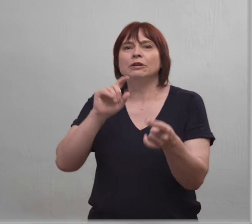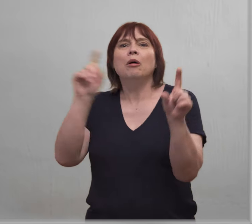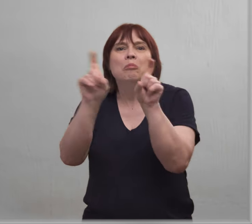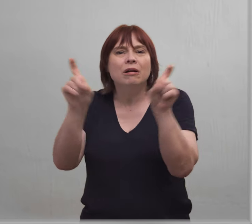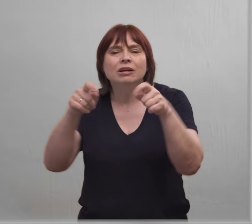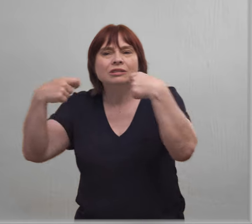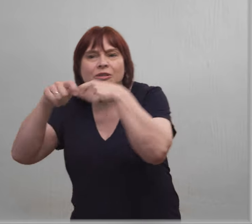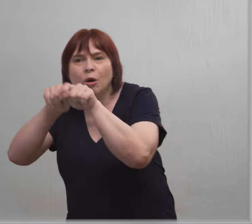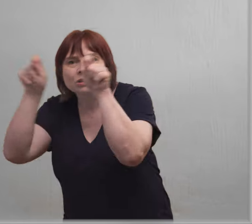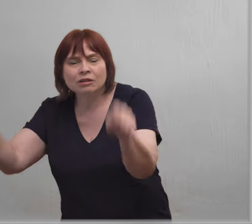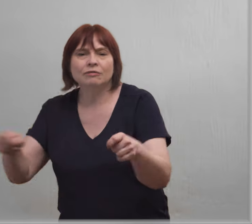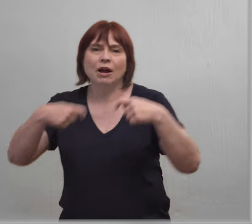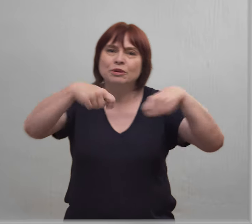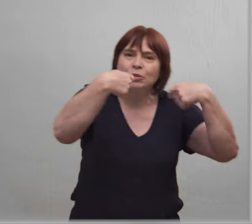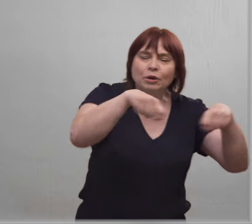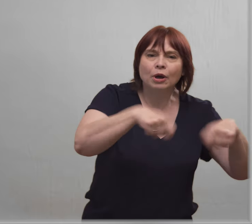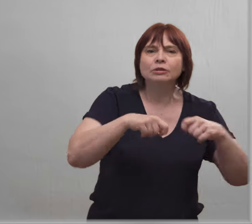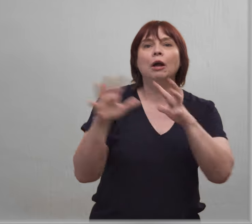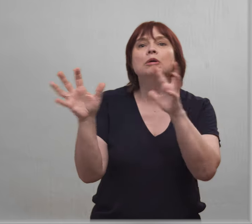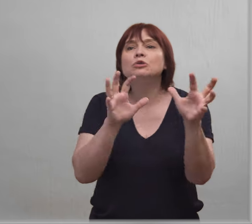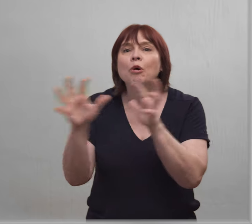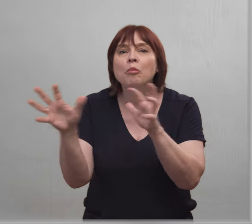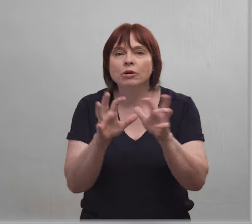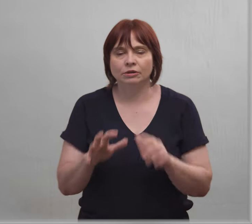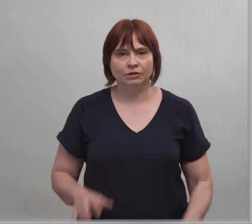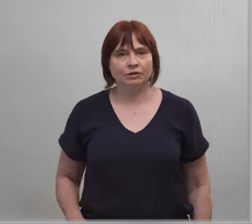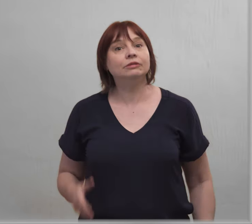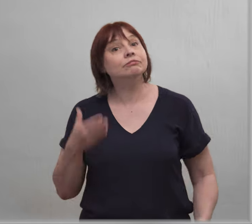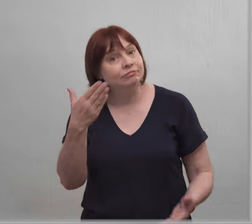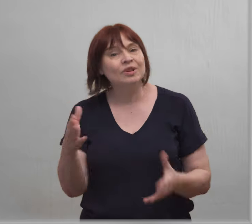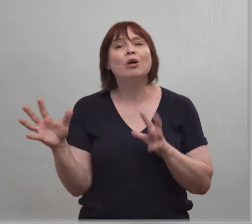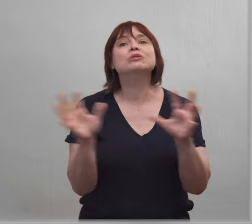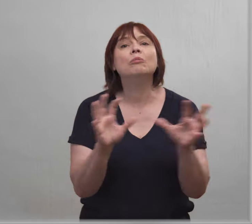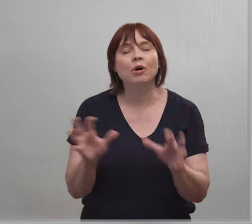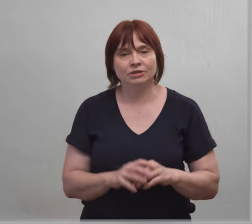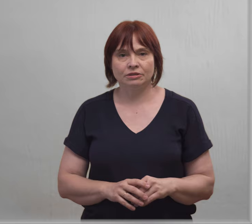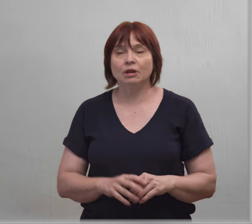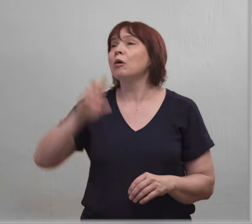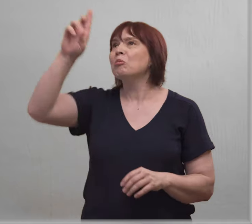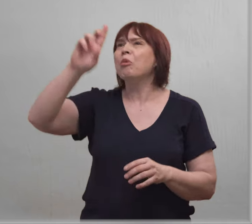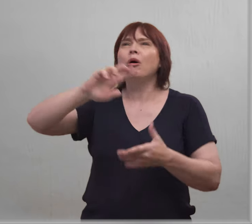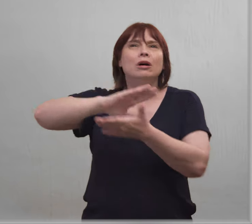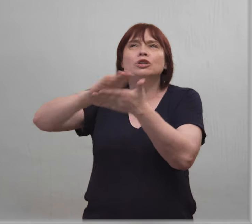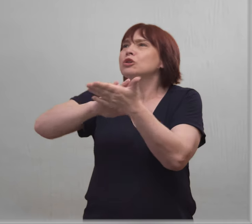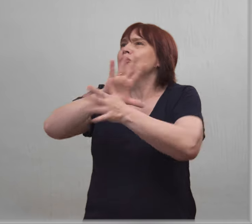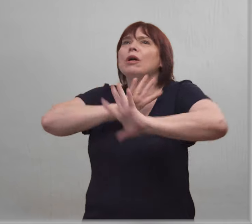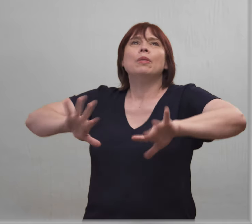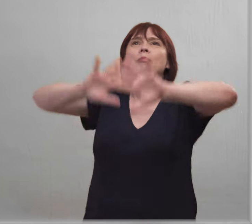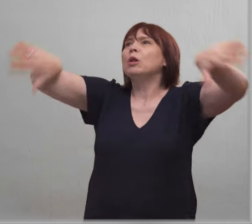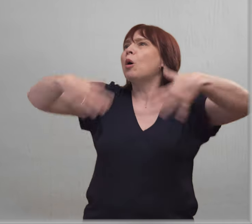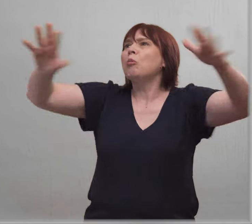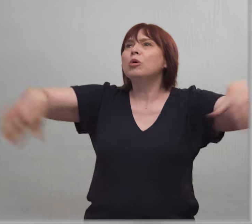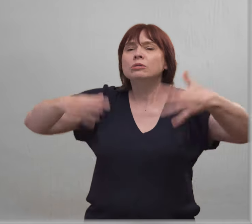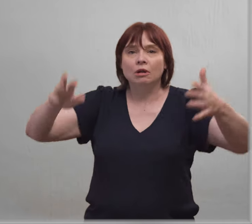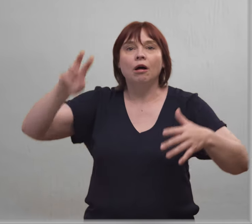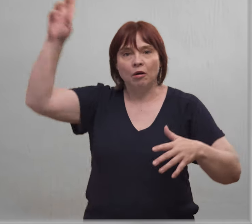создали, и потом вы об этом заботитесь. Бог из ничего создал все, что мы видим, и поместил